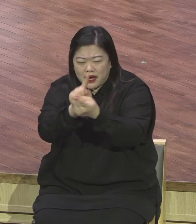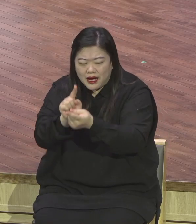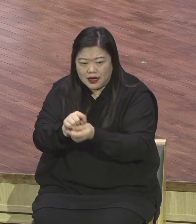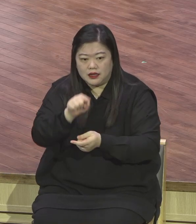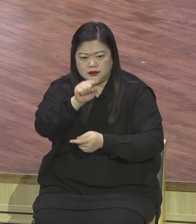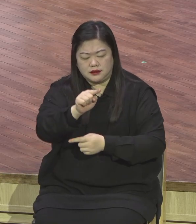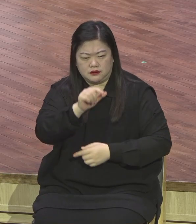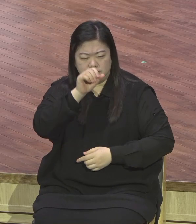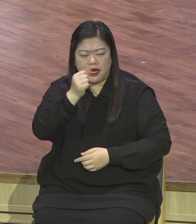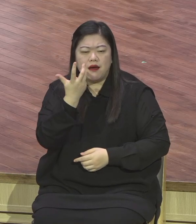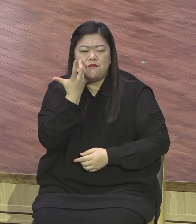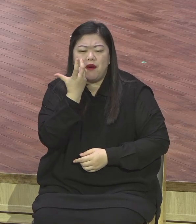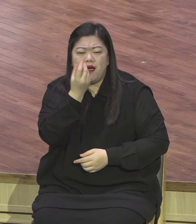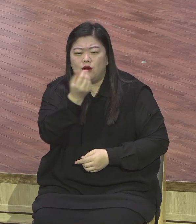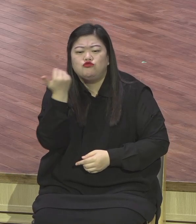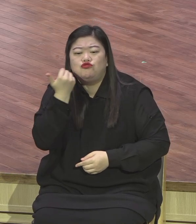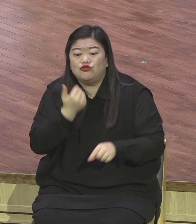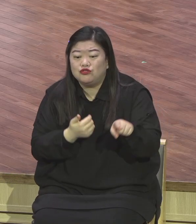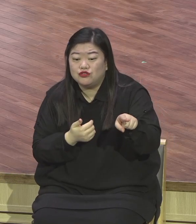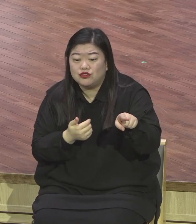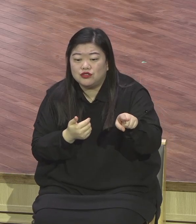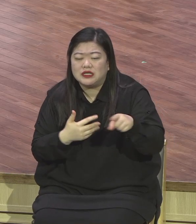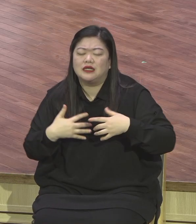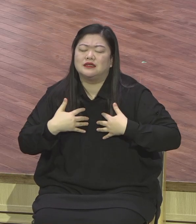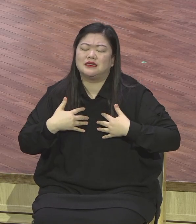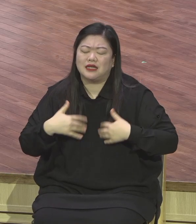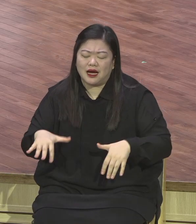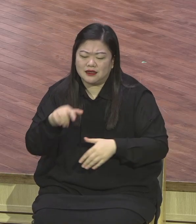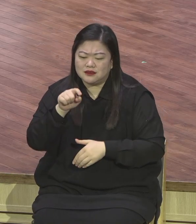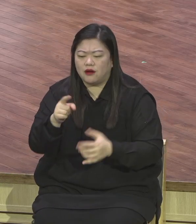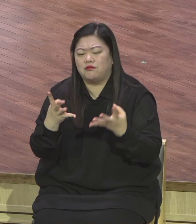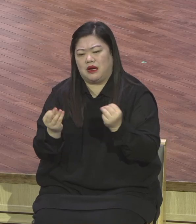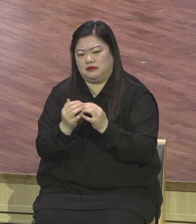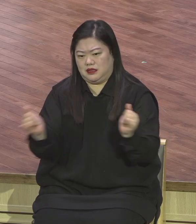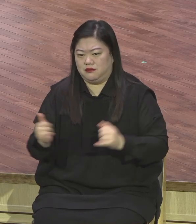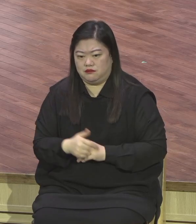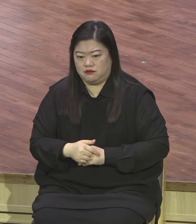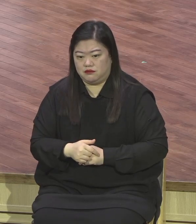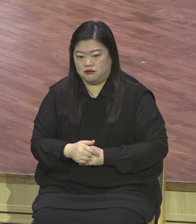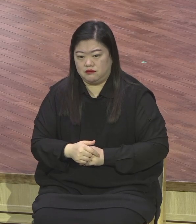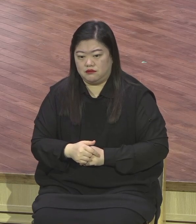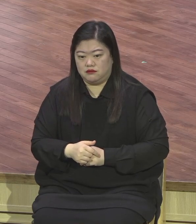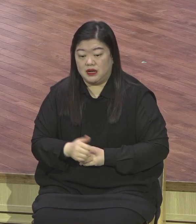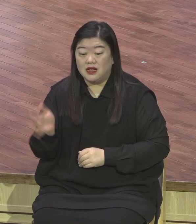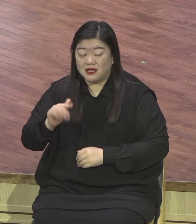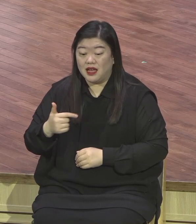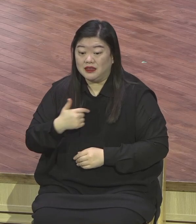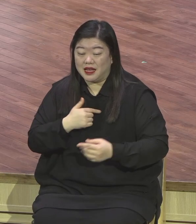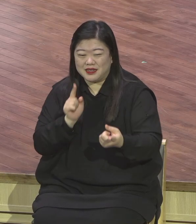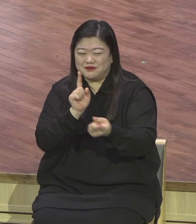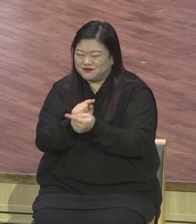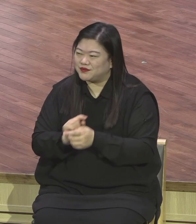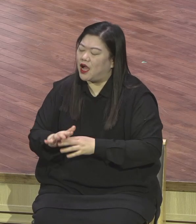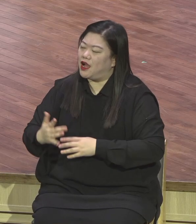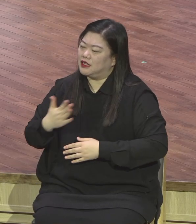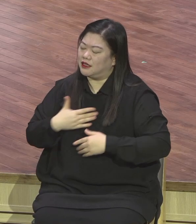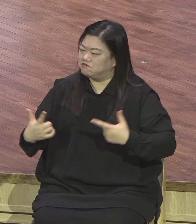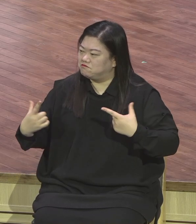나는 그렇게 매력을 보여요. 약점이 매력을 보여요. 그런데 내 앞에서 완벽한 척하면 우습게 보여요.